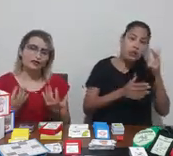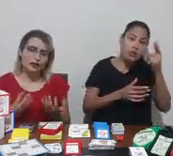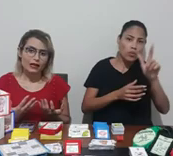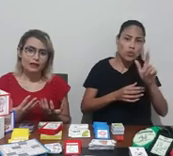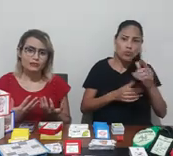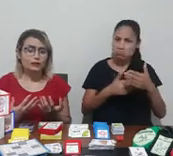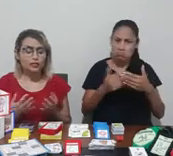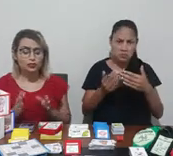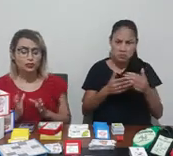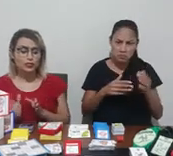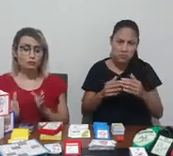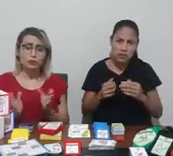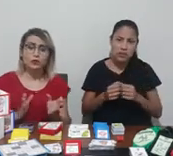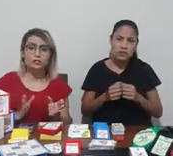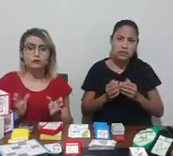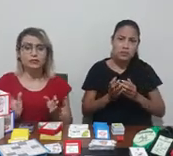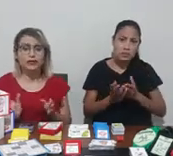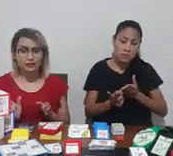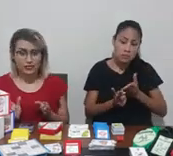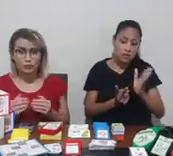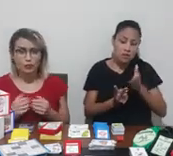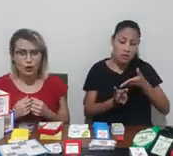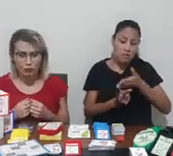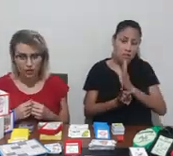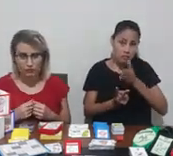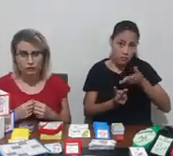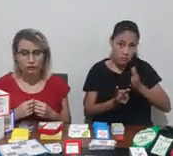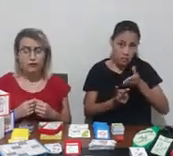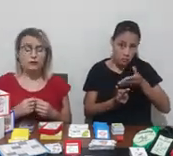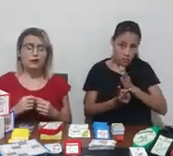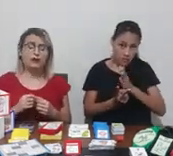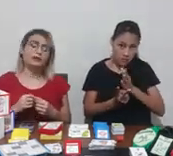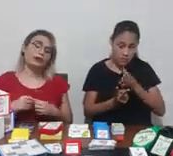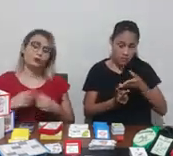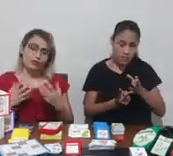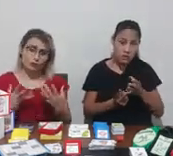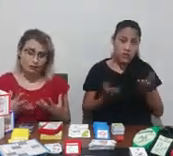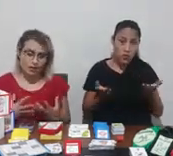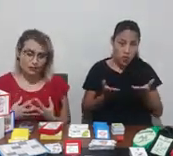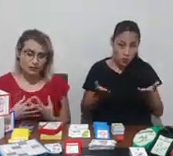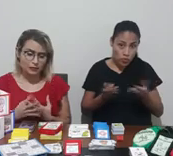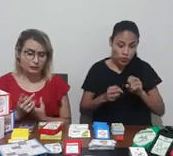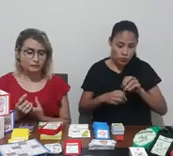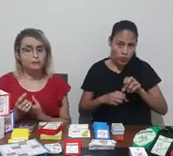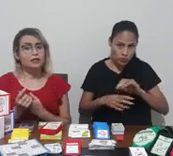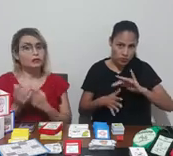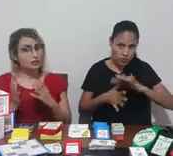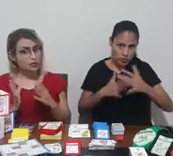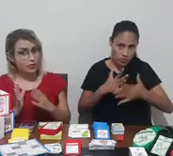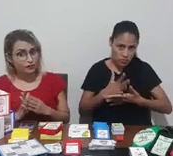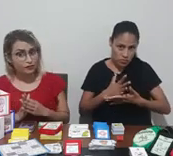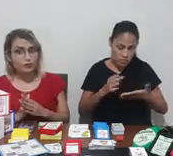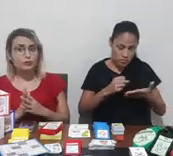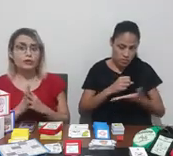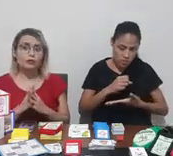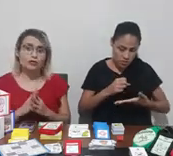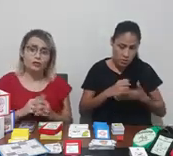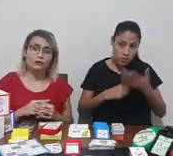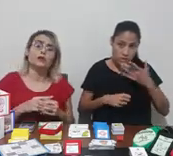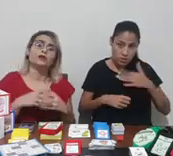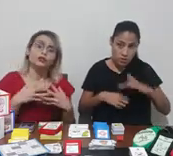queira falar, são as duas possibilidades atualmente, né, na educação básica, se referindo